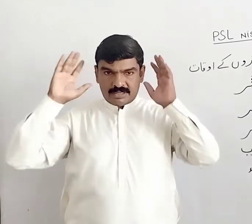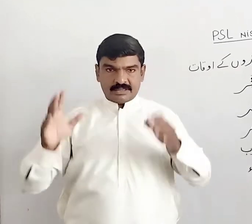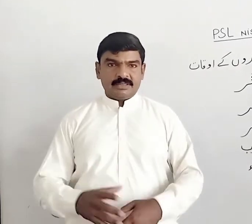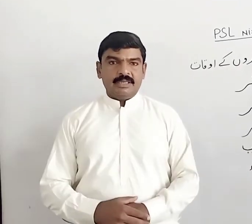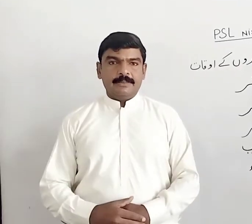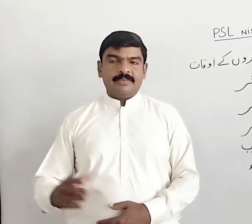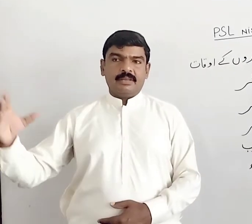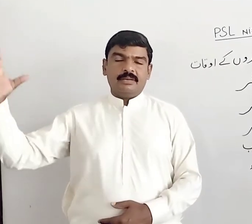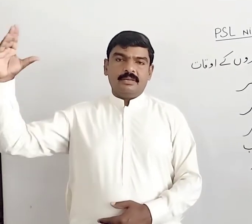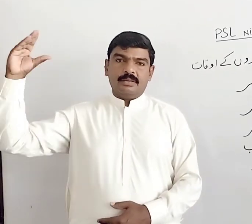نماز کا سائن اور